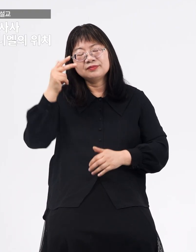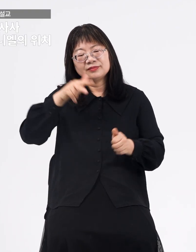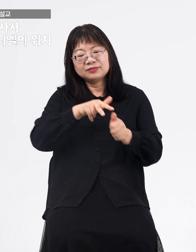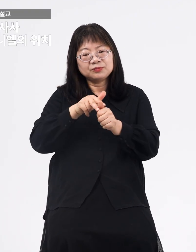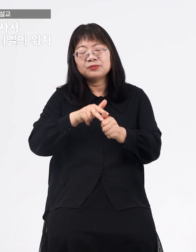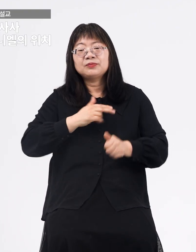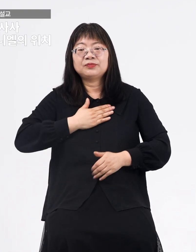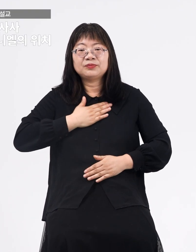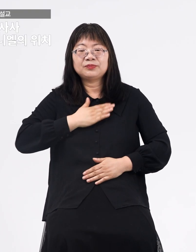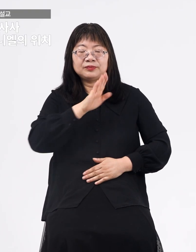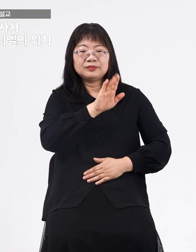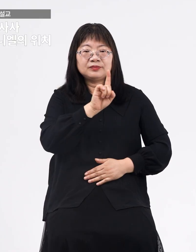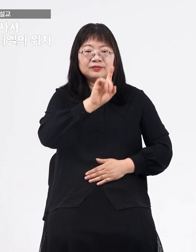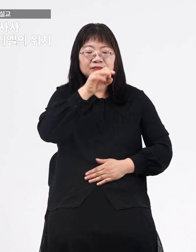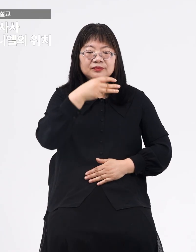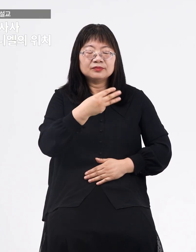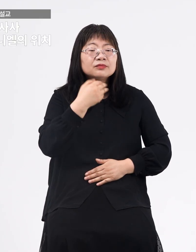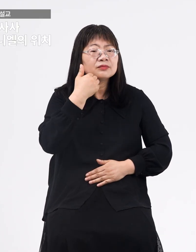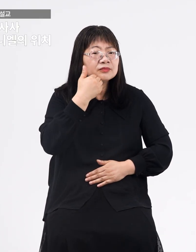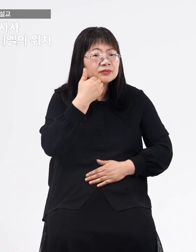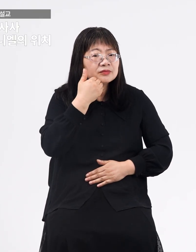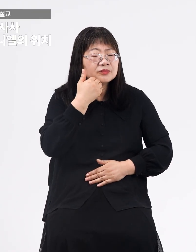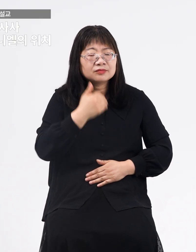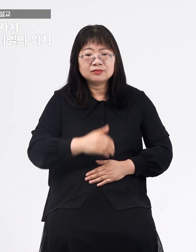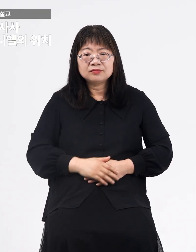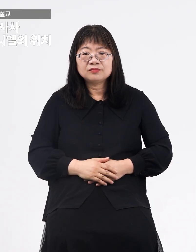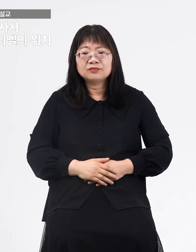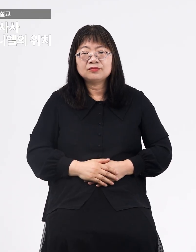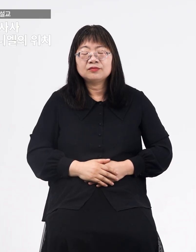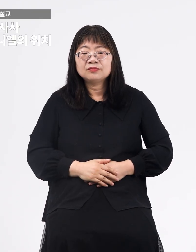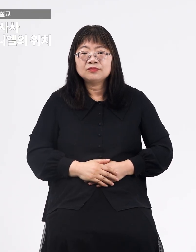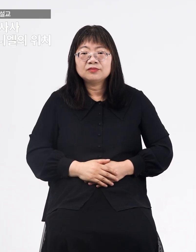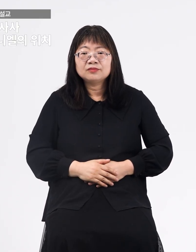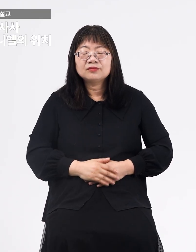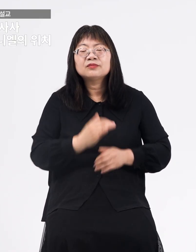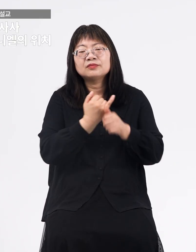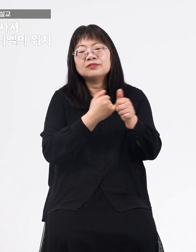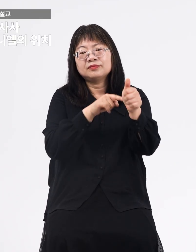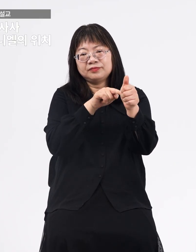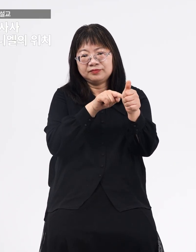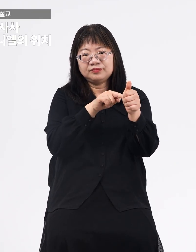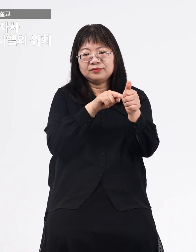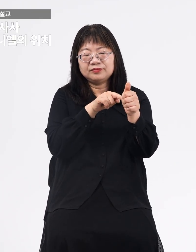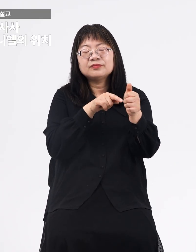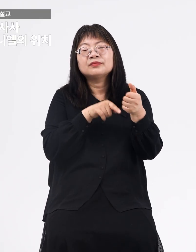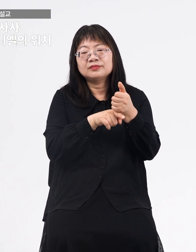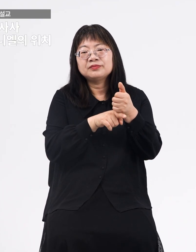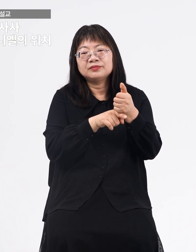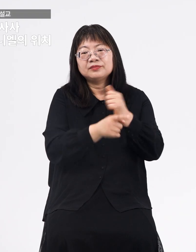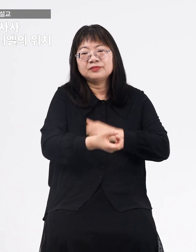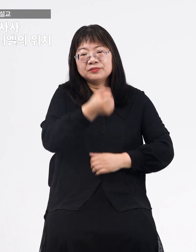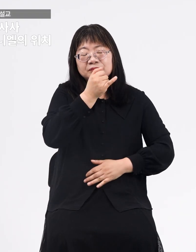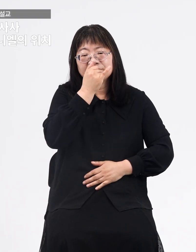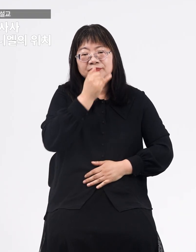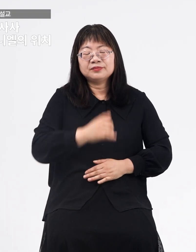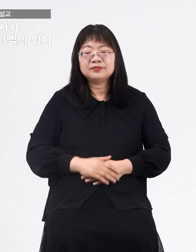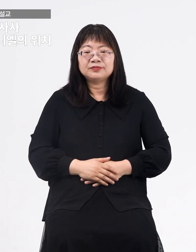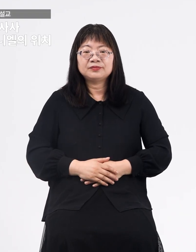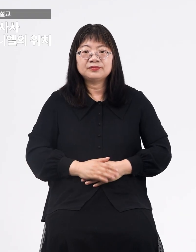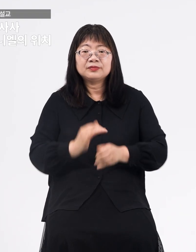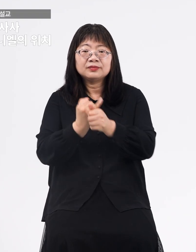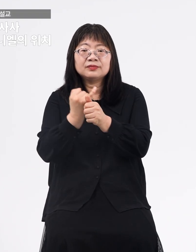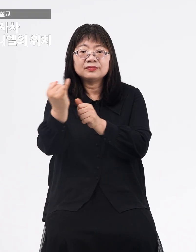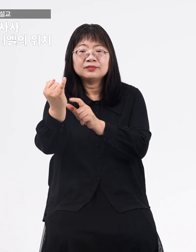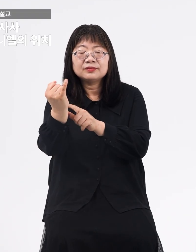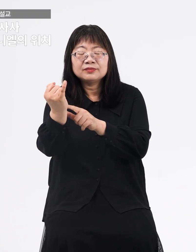다시 말해서 바알은 주 또는 남편들 이런 뜻이에요. 그 아내